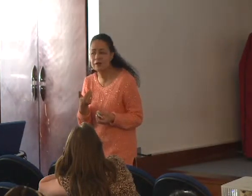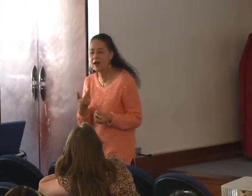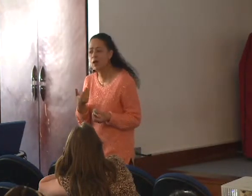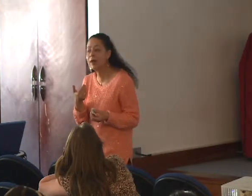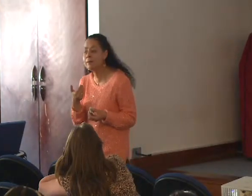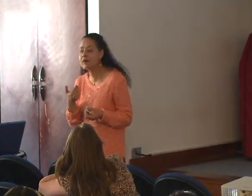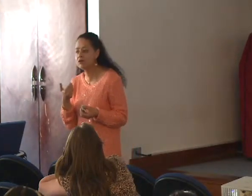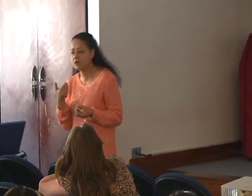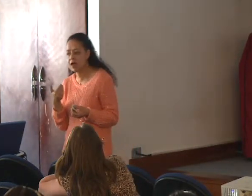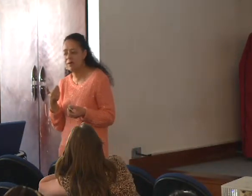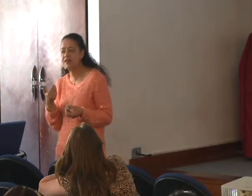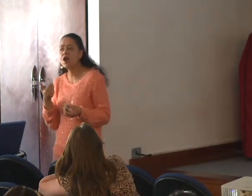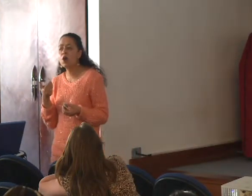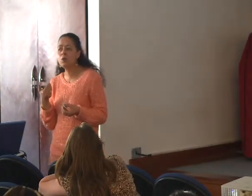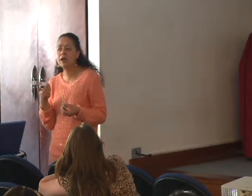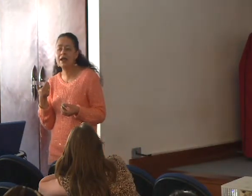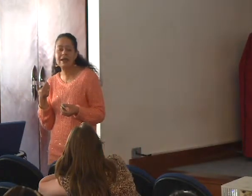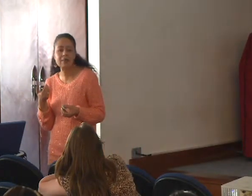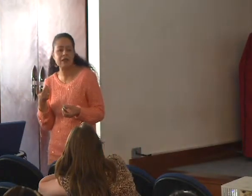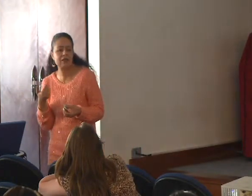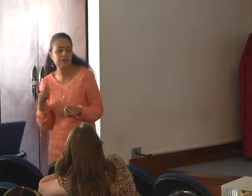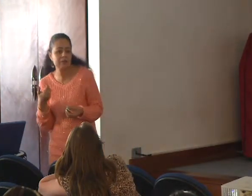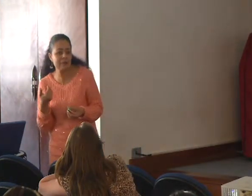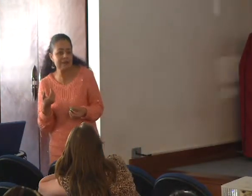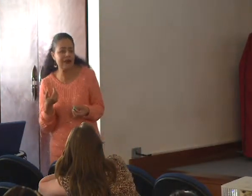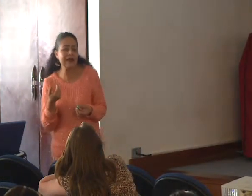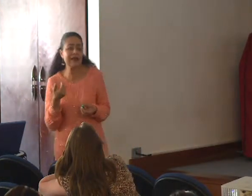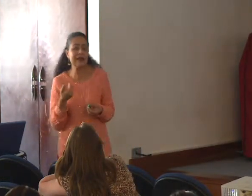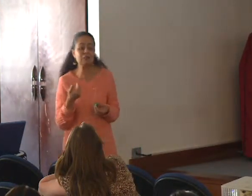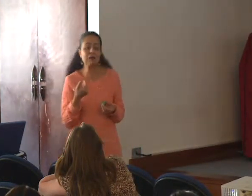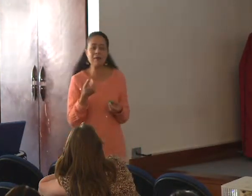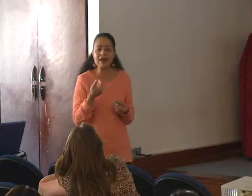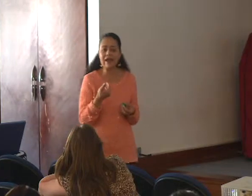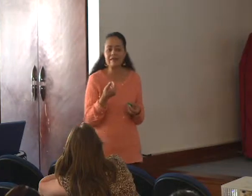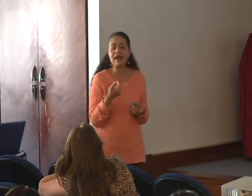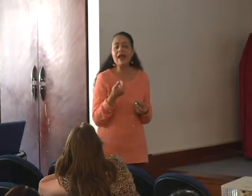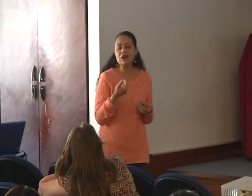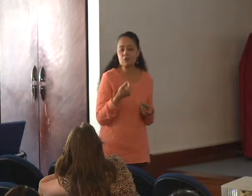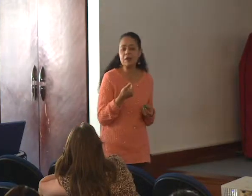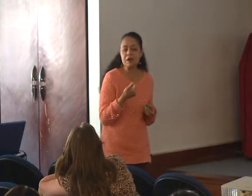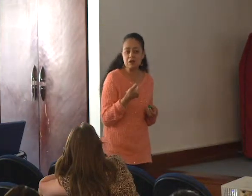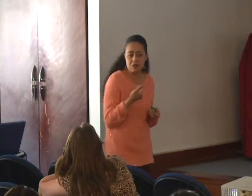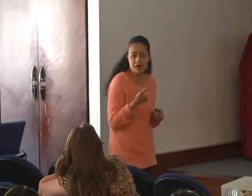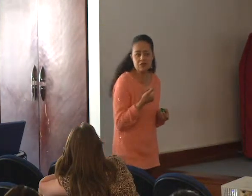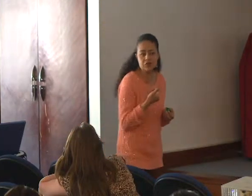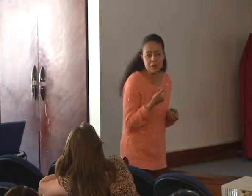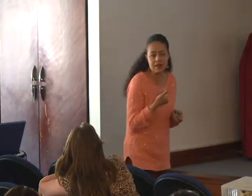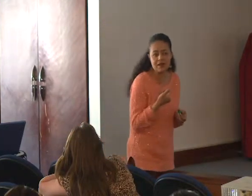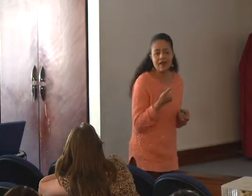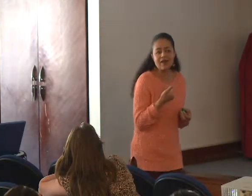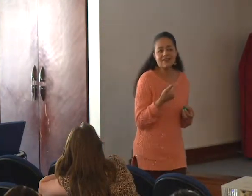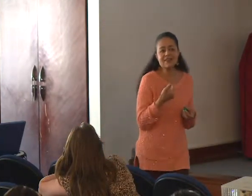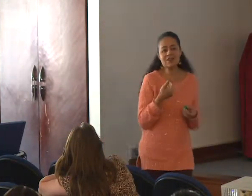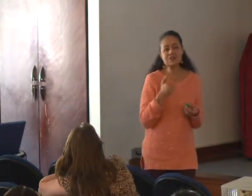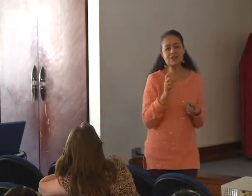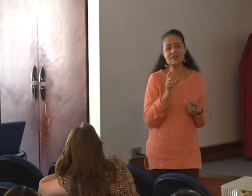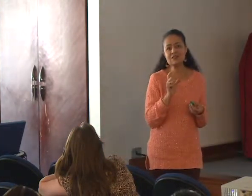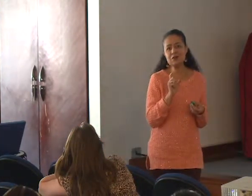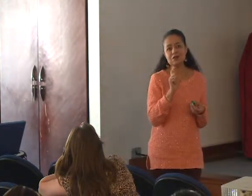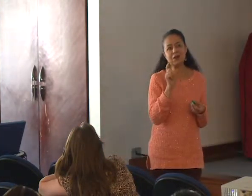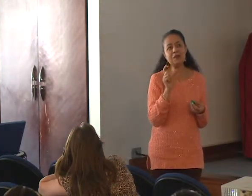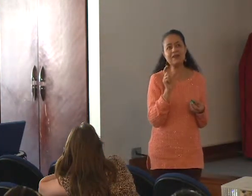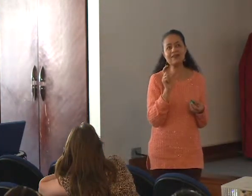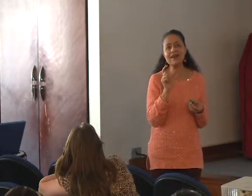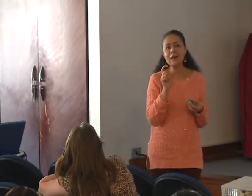de ideogramas y el manejo de pictogramas como una herramienta fundamental en lectura emergente en los primeros años de vida.